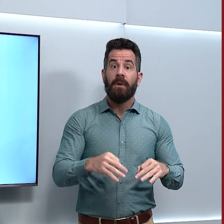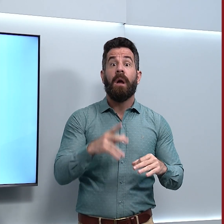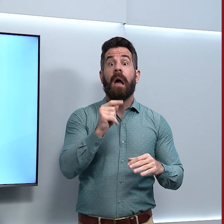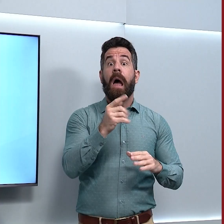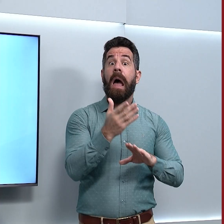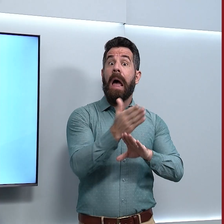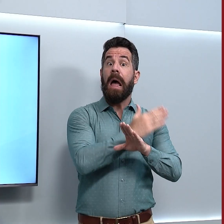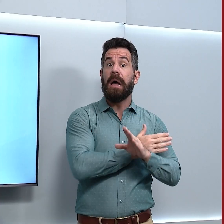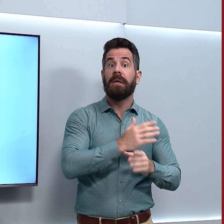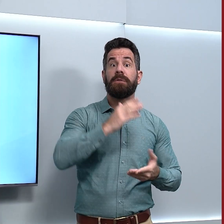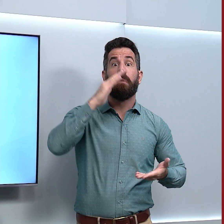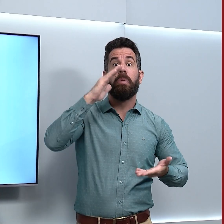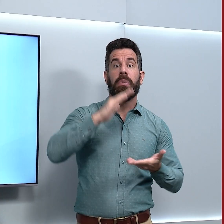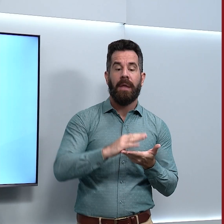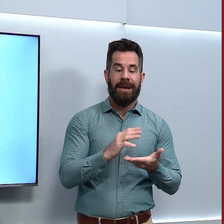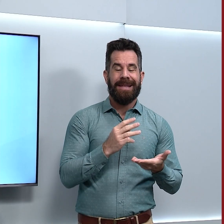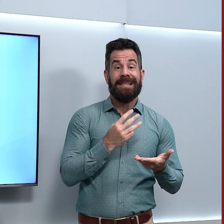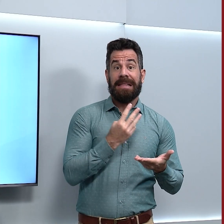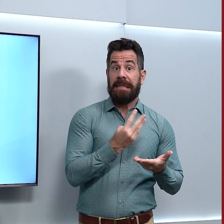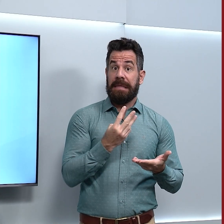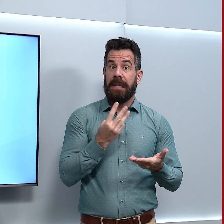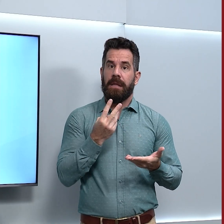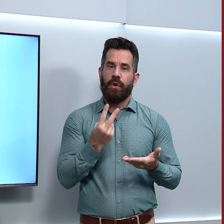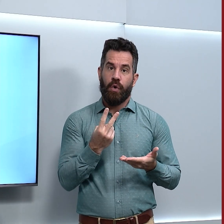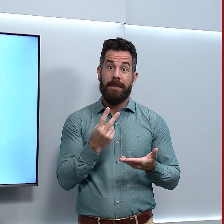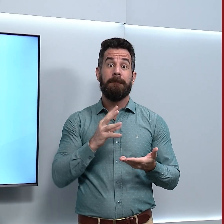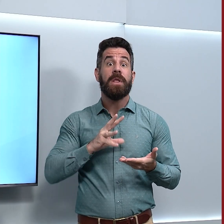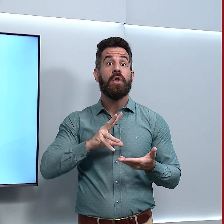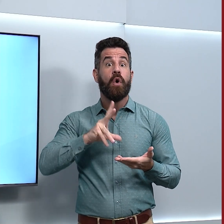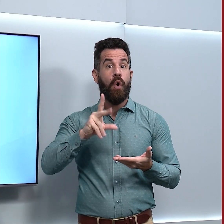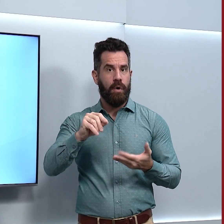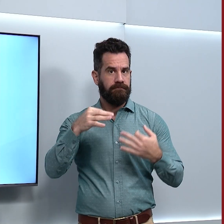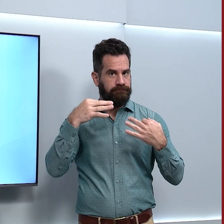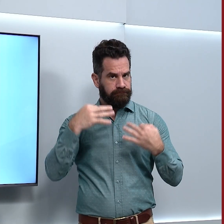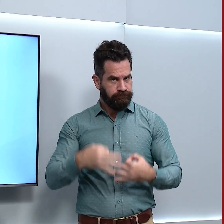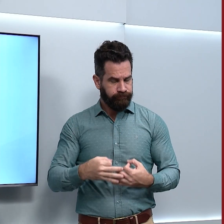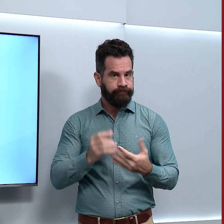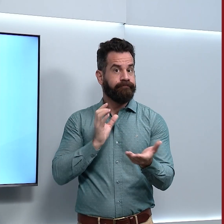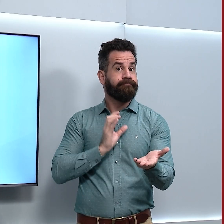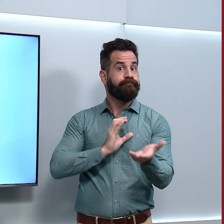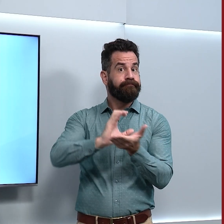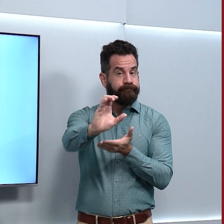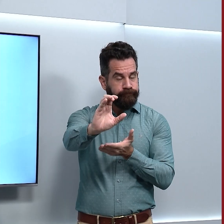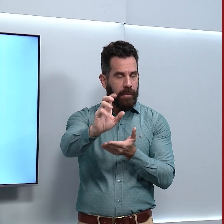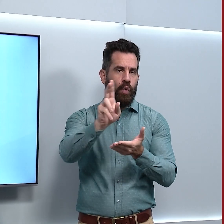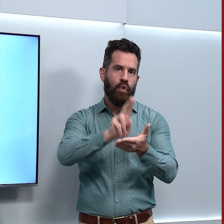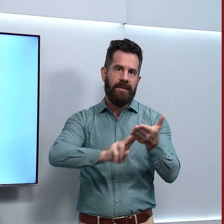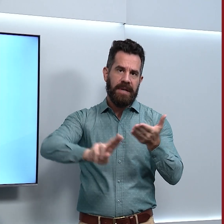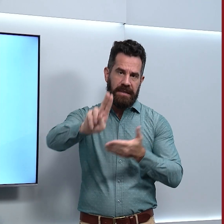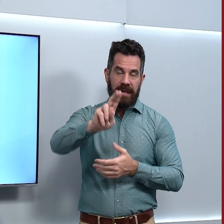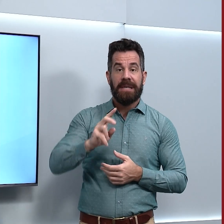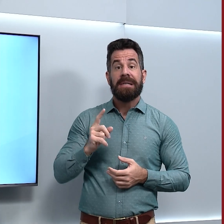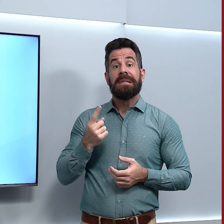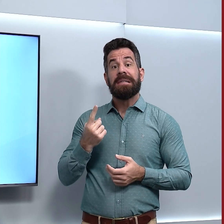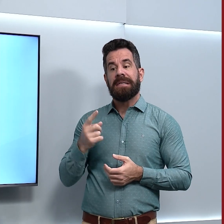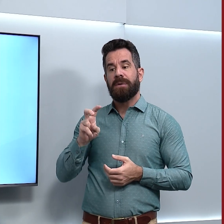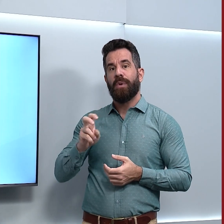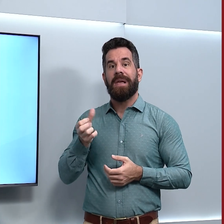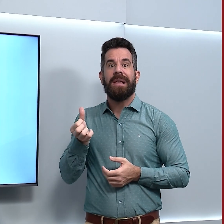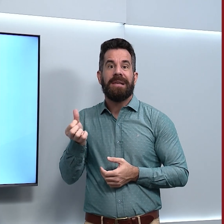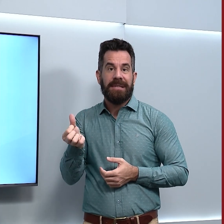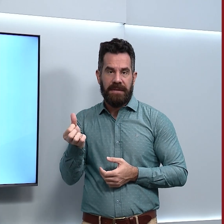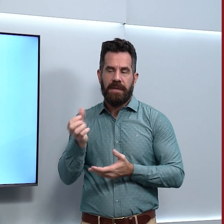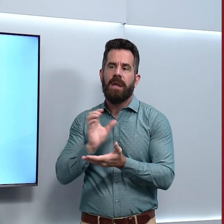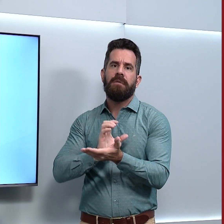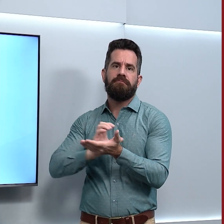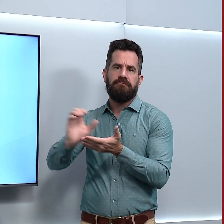332 milhões vão para o custeio das universidades e 156 milhões para a Rede Federal